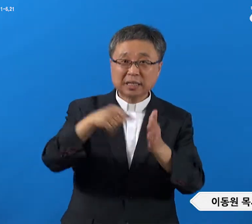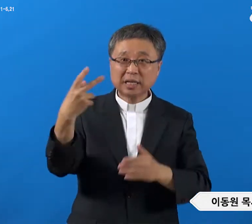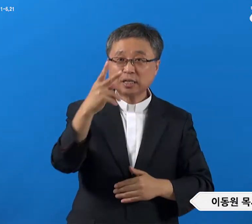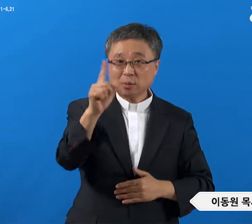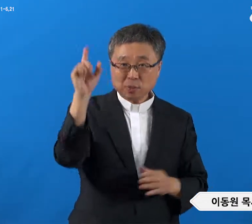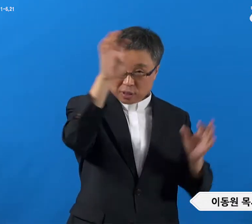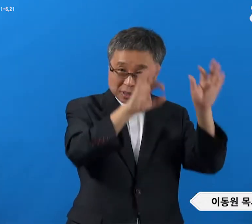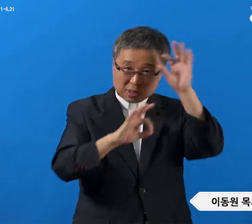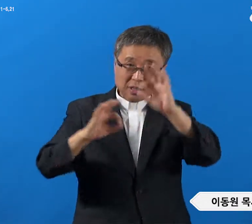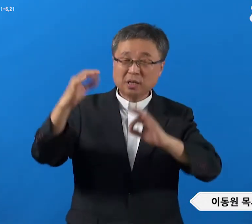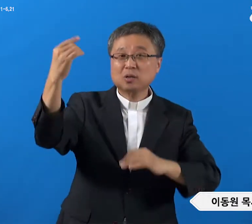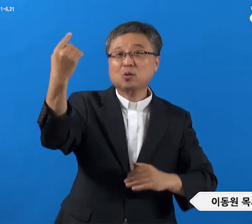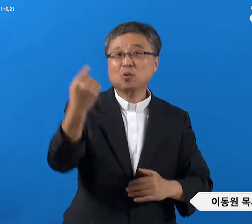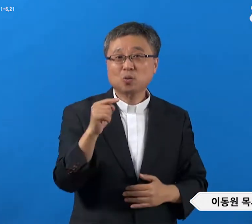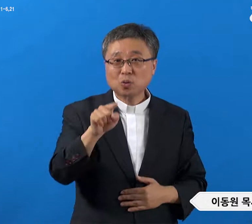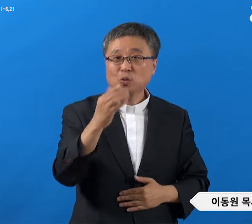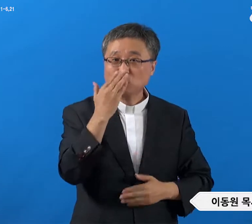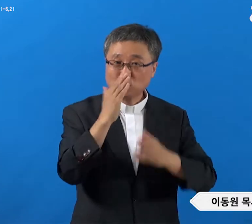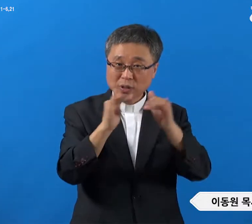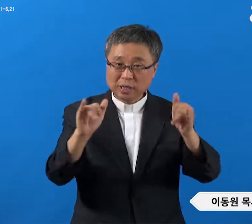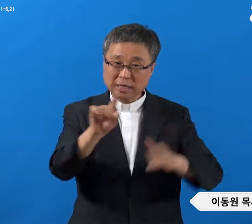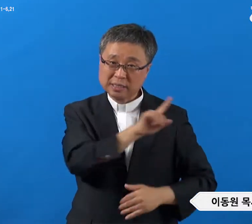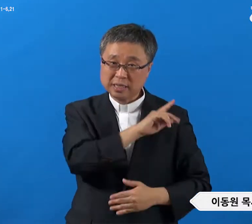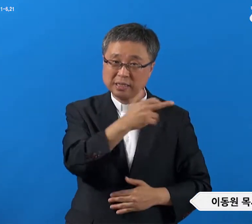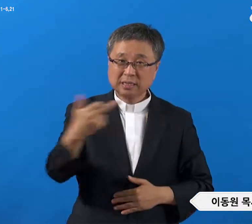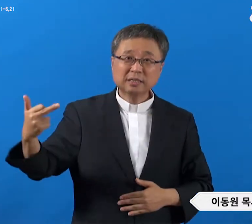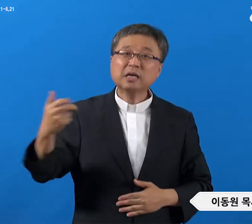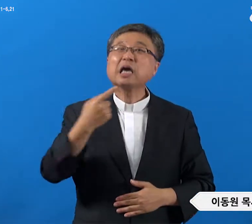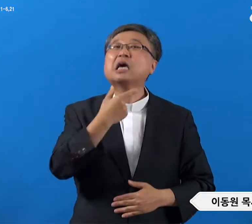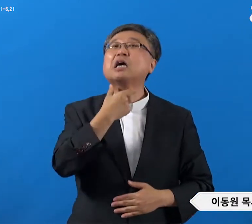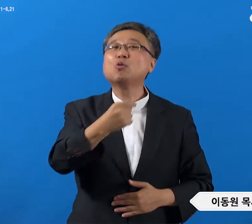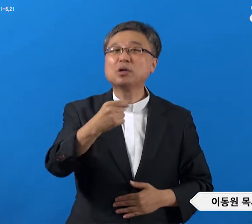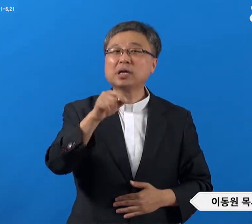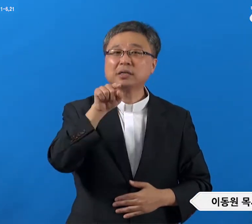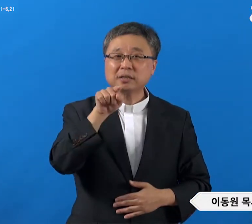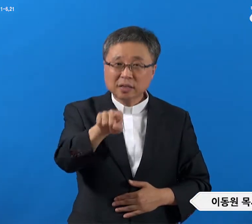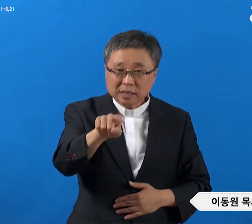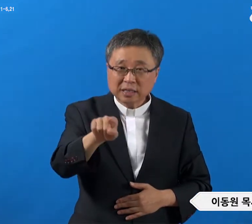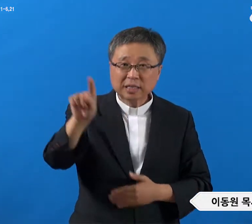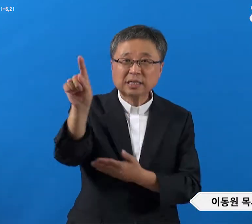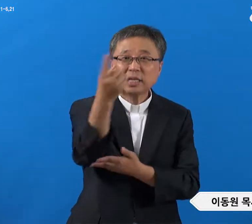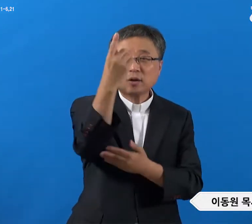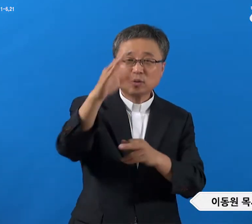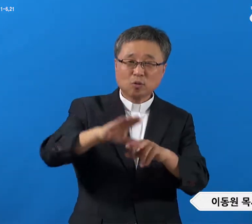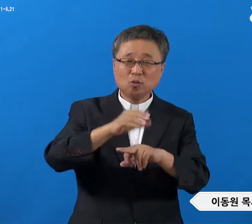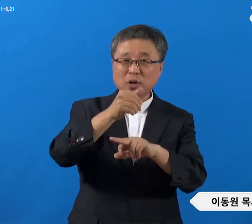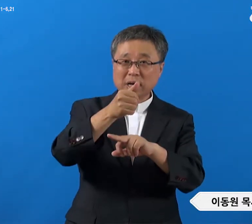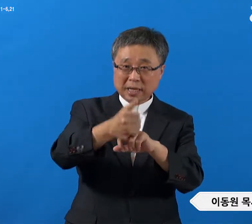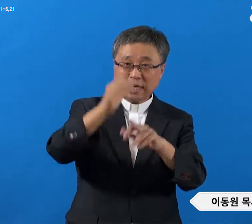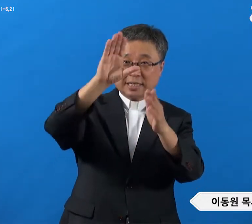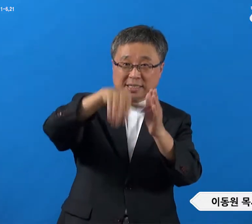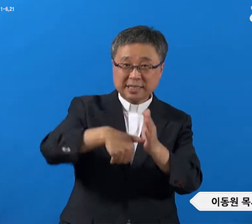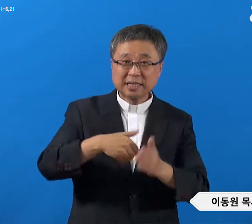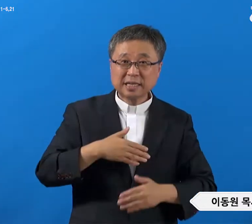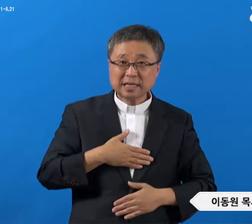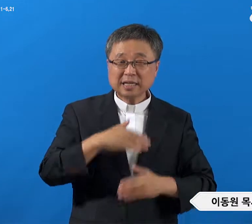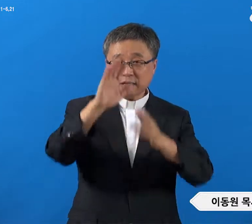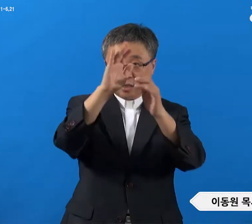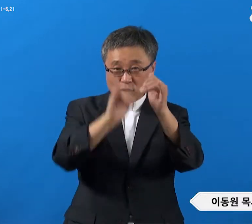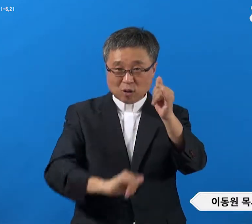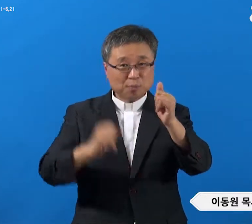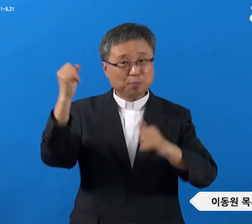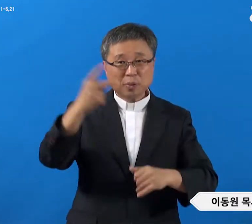것, 이것이 유대인들이 가장 크게 갈망하는 것입니다. 그런데 그 다윗 왕의 시대는 역사를 통해서 반복될 수는 물론